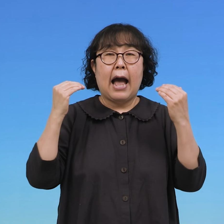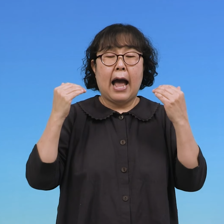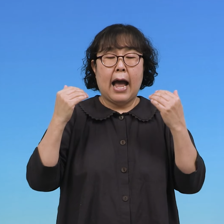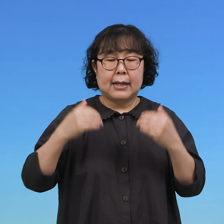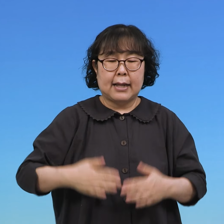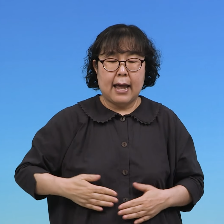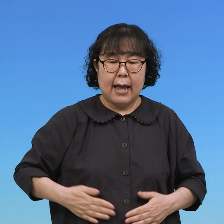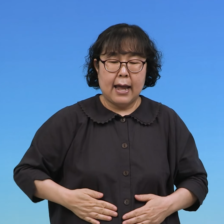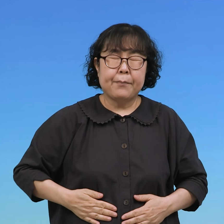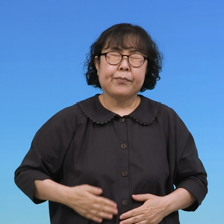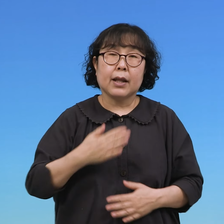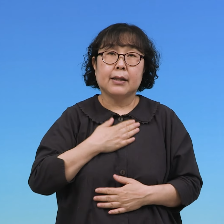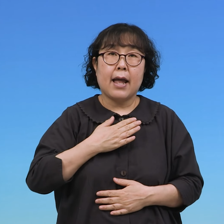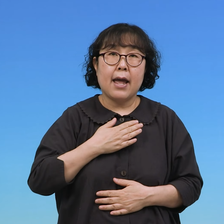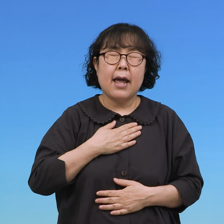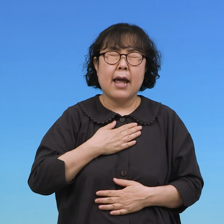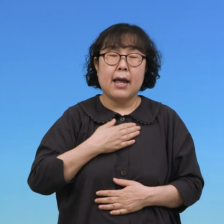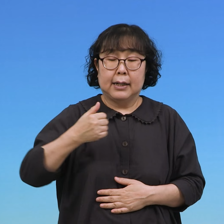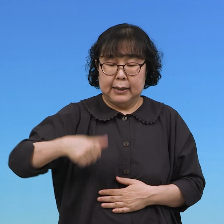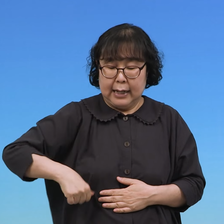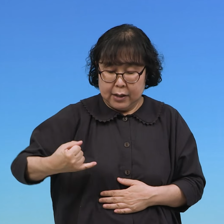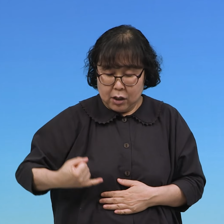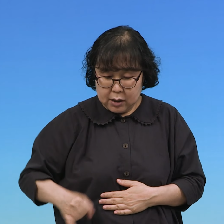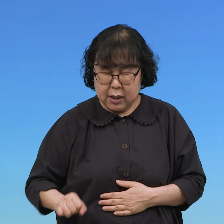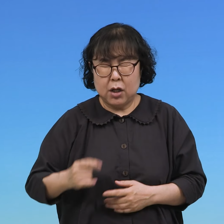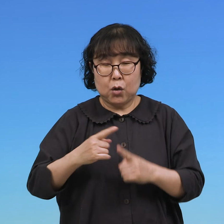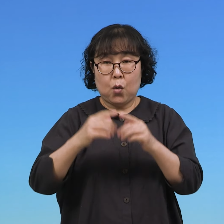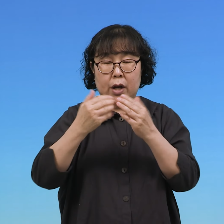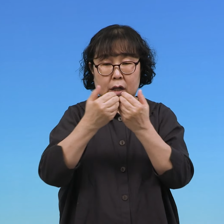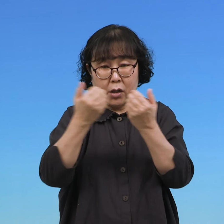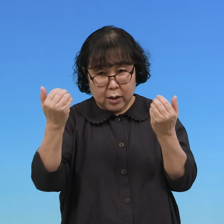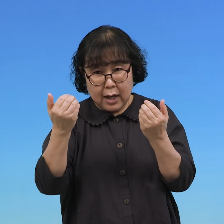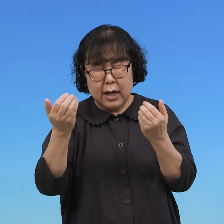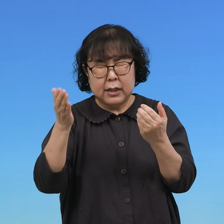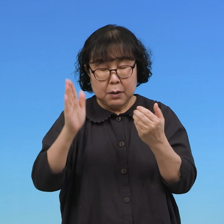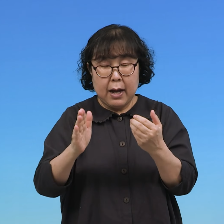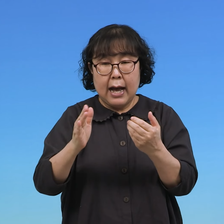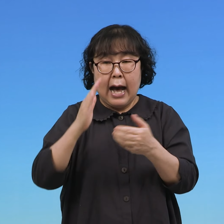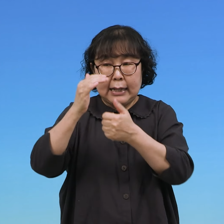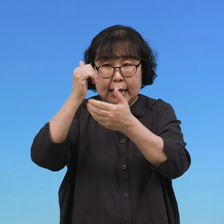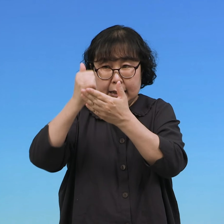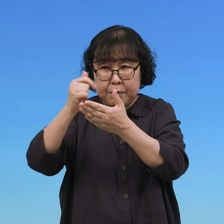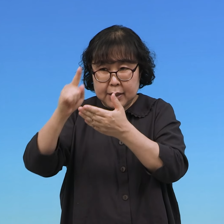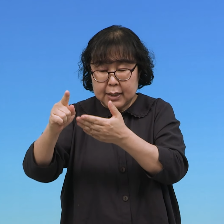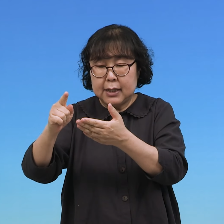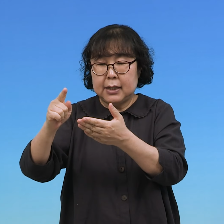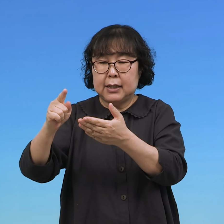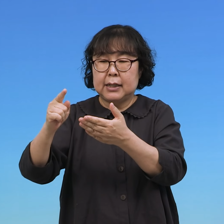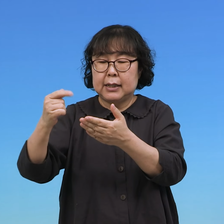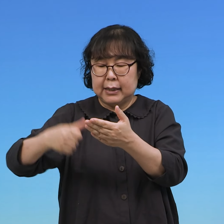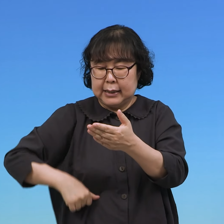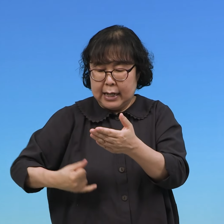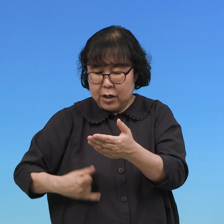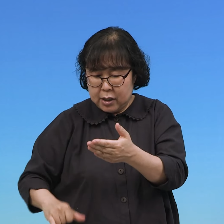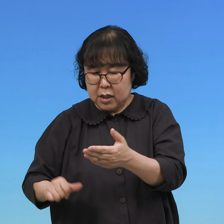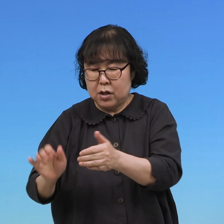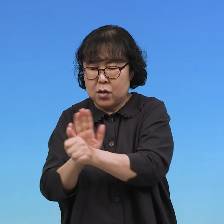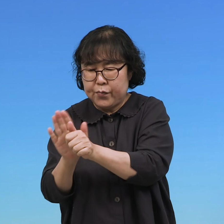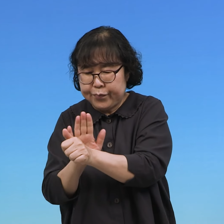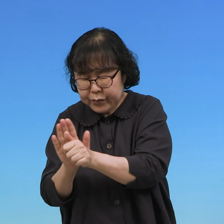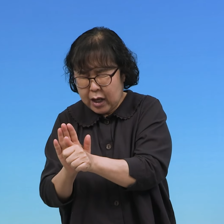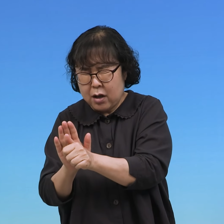떠나는 참 가슴 아픈 현실이 있다 할지라도 반드시 하나님은 그 아이를 다루고 계실 줄로 믿습니다.